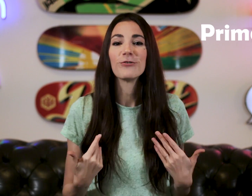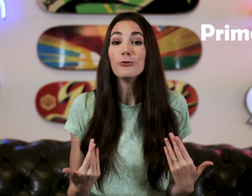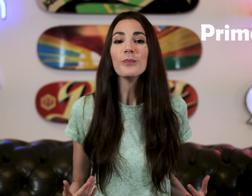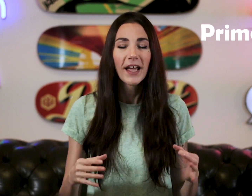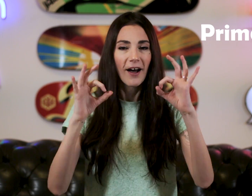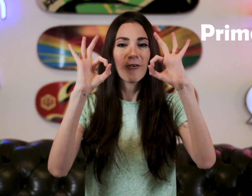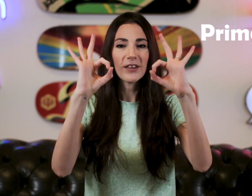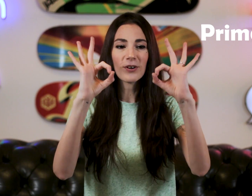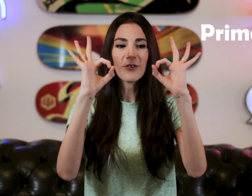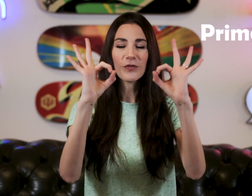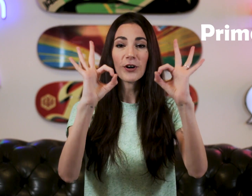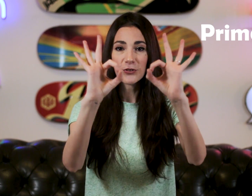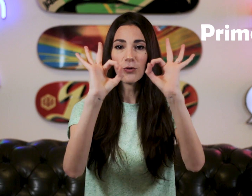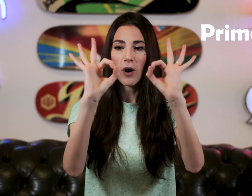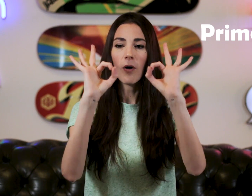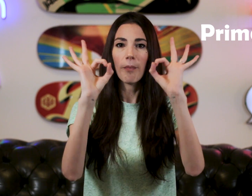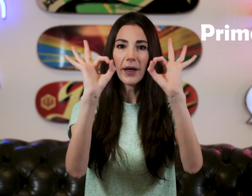tenues. On a donc la configuration en pince.